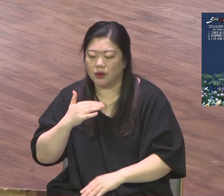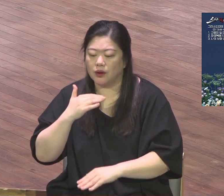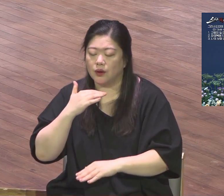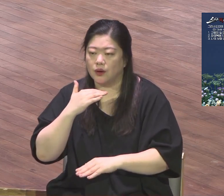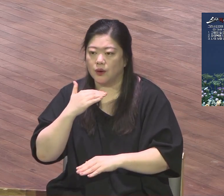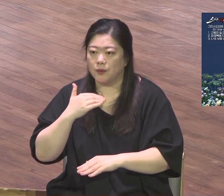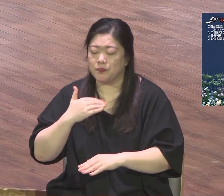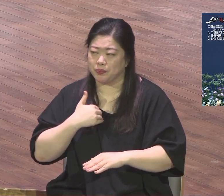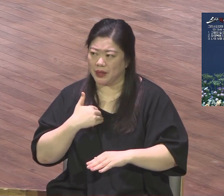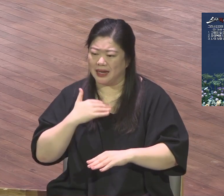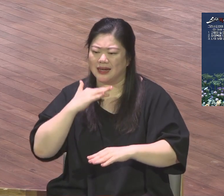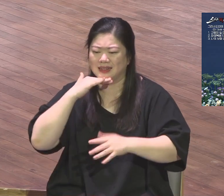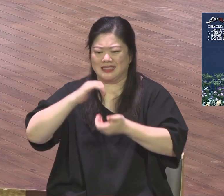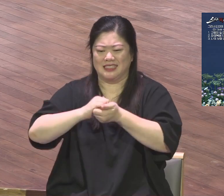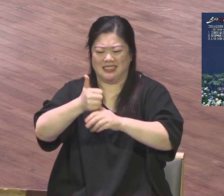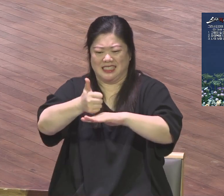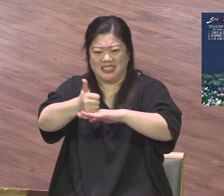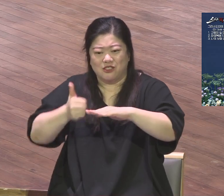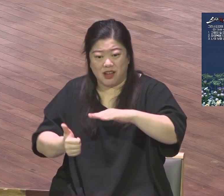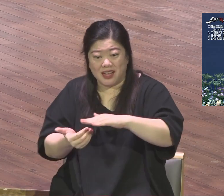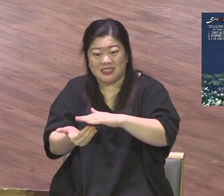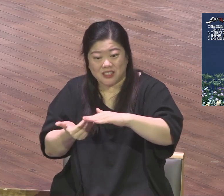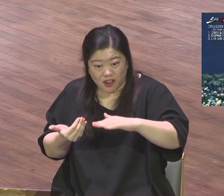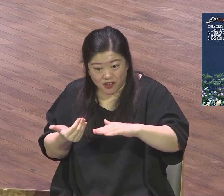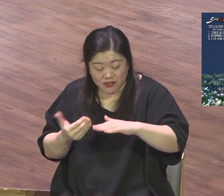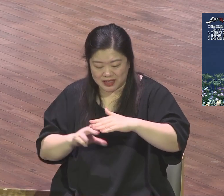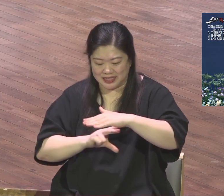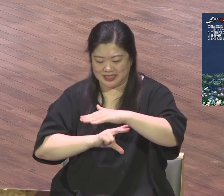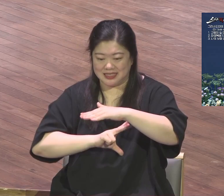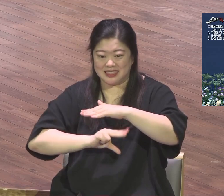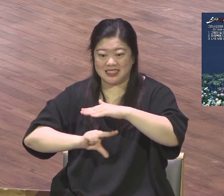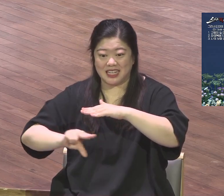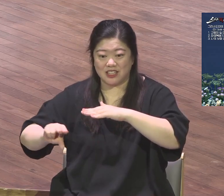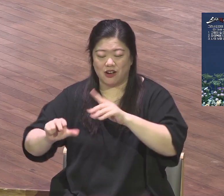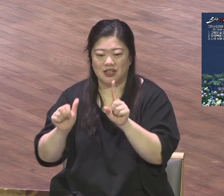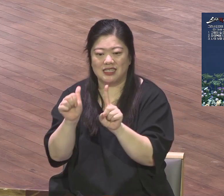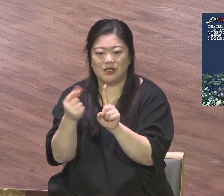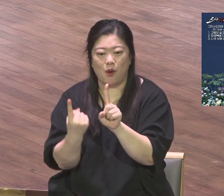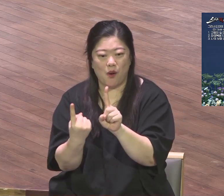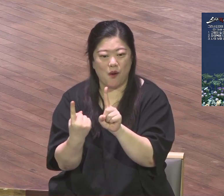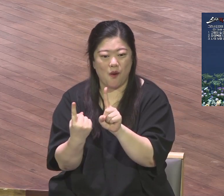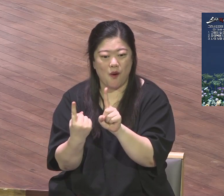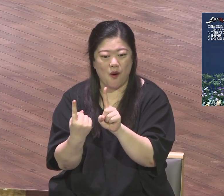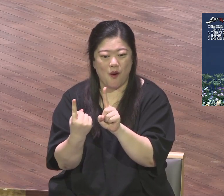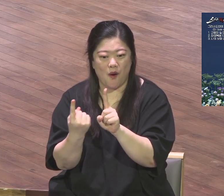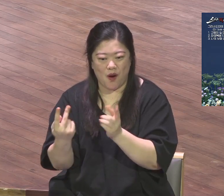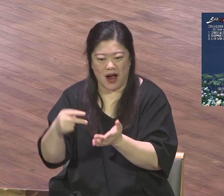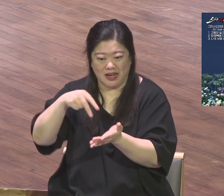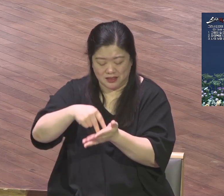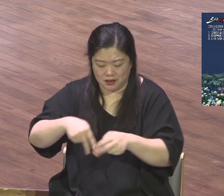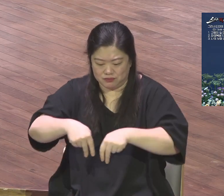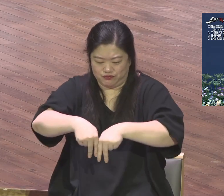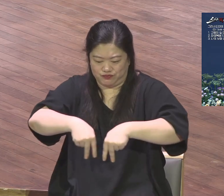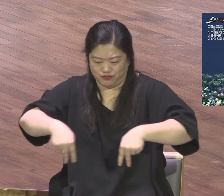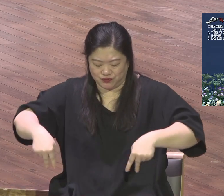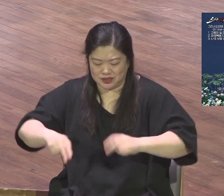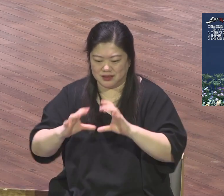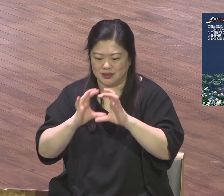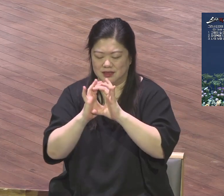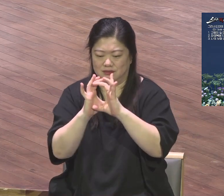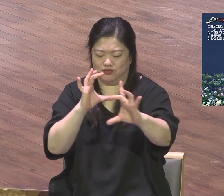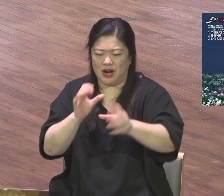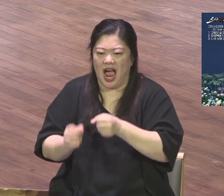교회에서는 매주 토요일마다 지하철 1호선 석계 광장에서 젊은 청년들과 함께 확성기로 5분 메시지